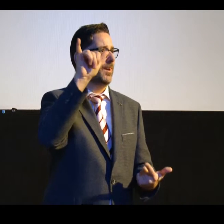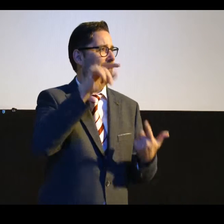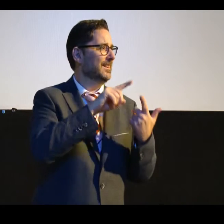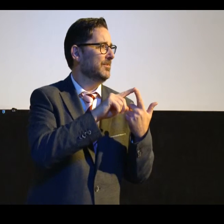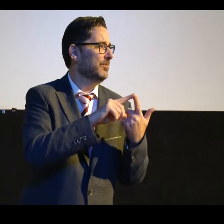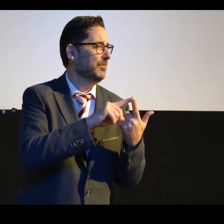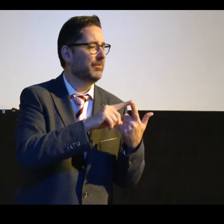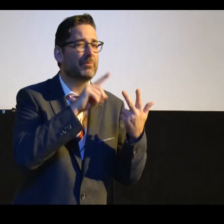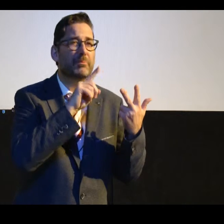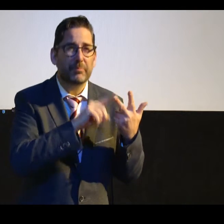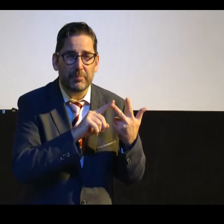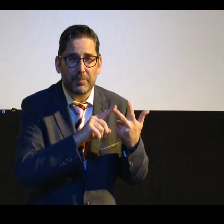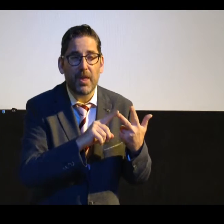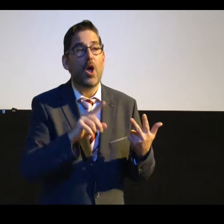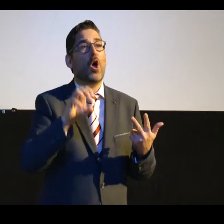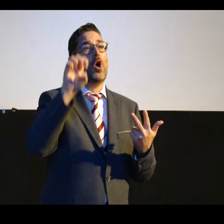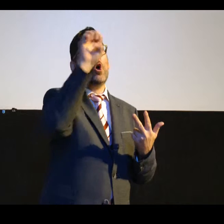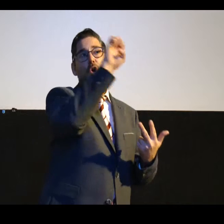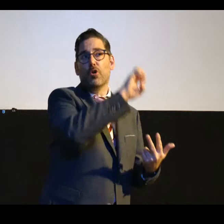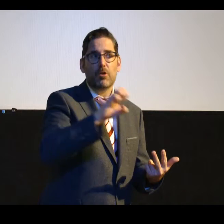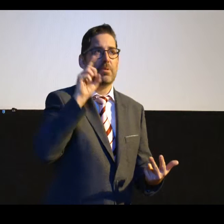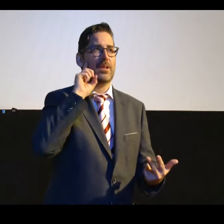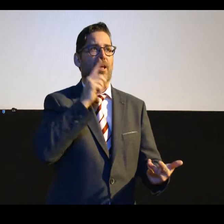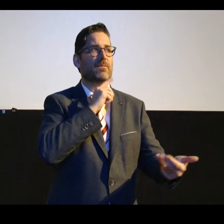con la Unión Europea de Sordos Jóvenes